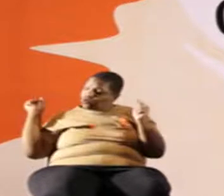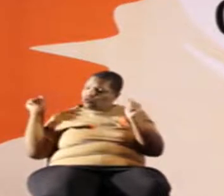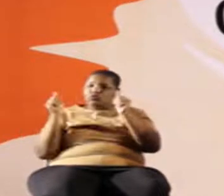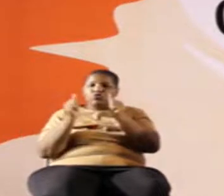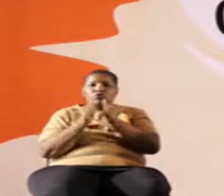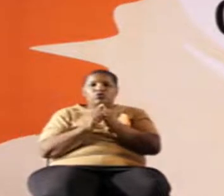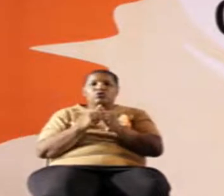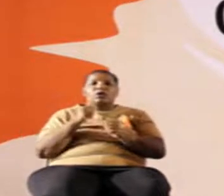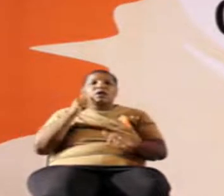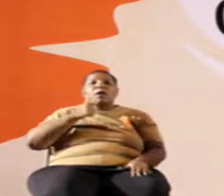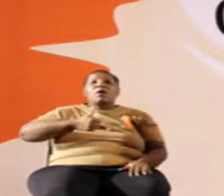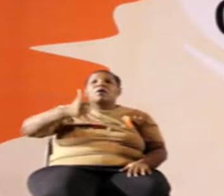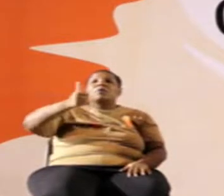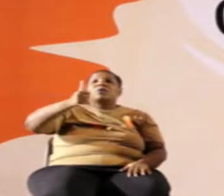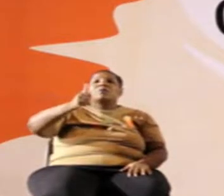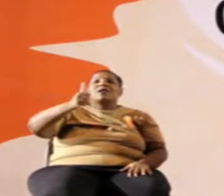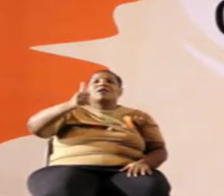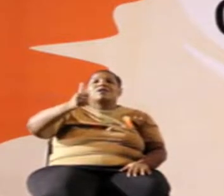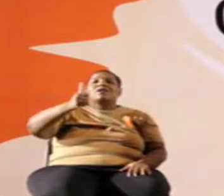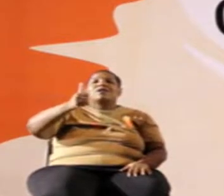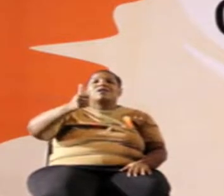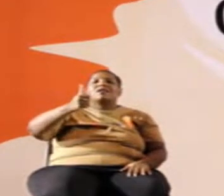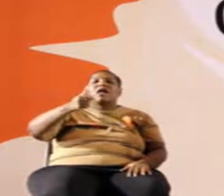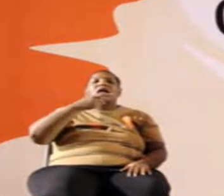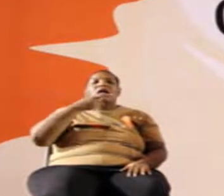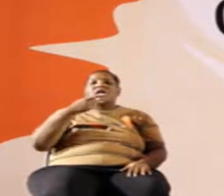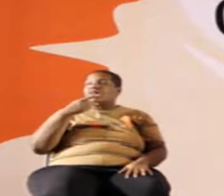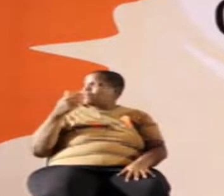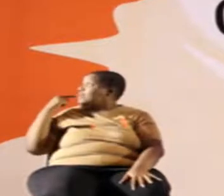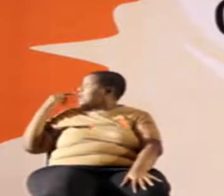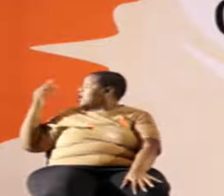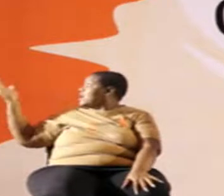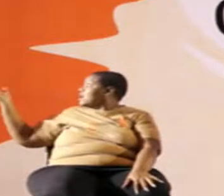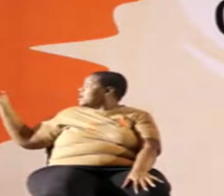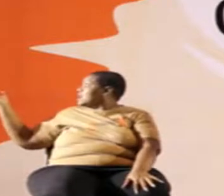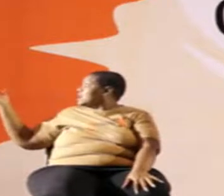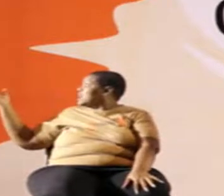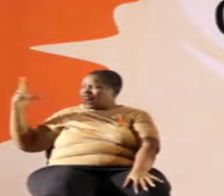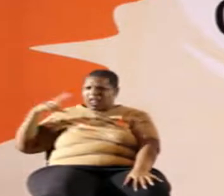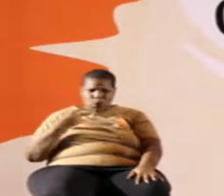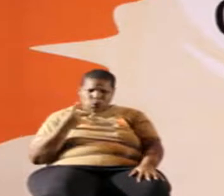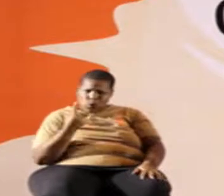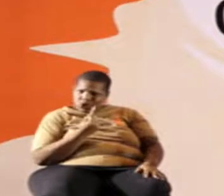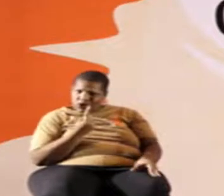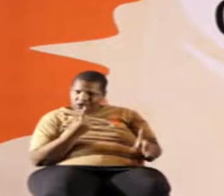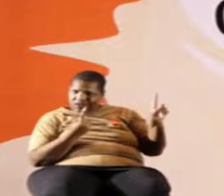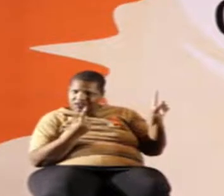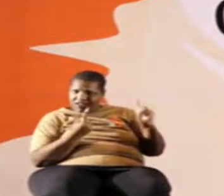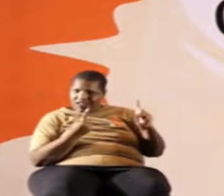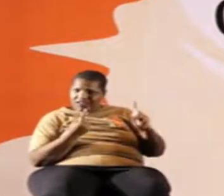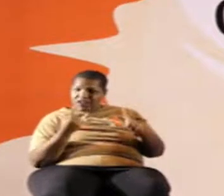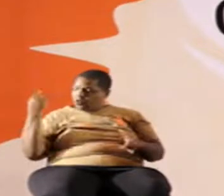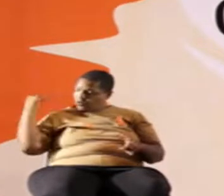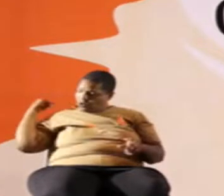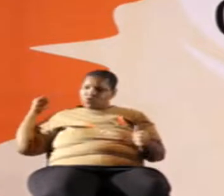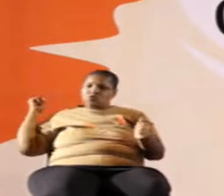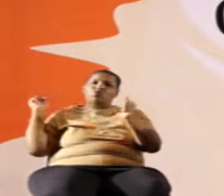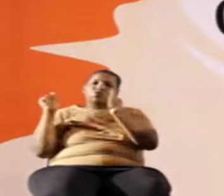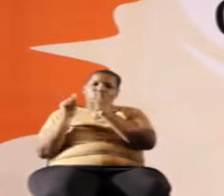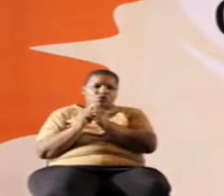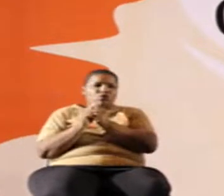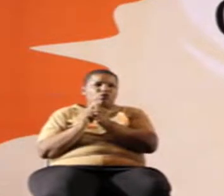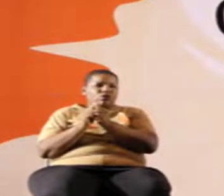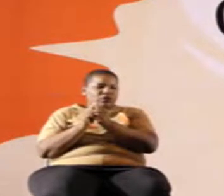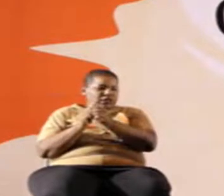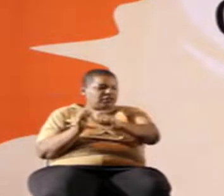Ela, primeiro disco dela. Né? Assim, ela já aparece trazendo, ó, não estou sozinha, não. Tem gente aqui comigo. Na